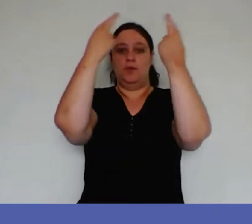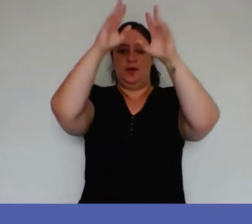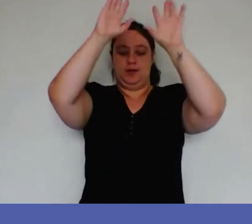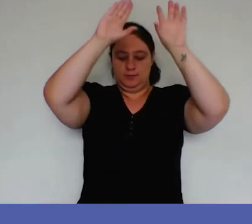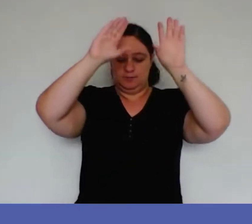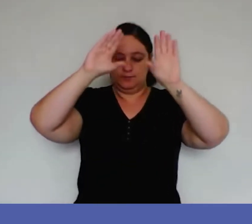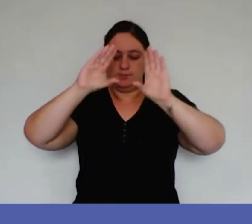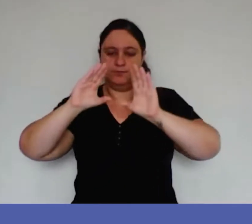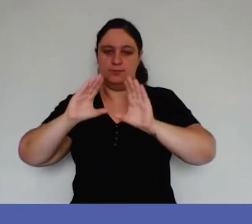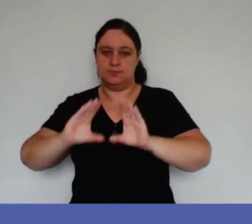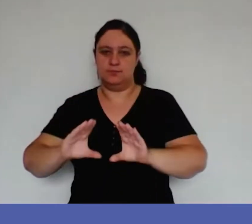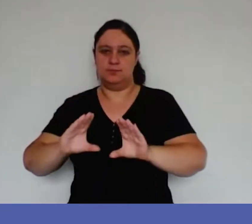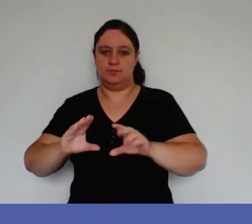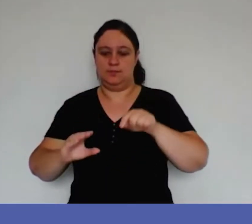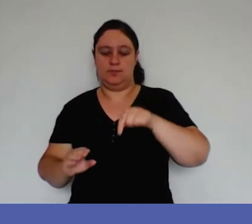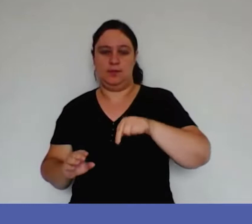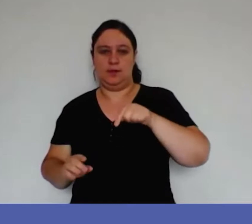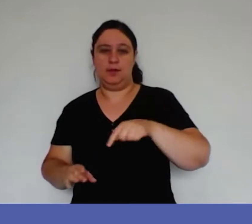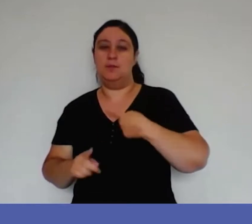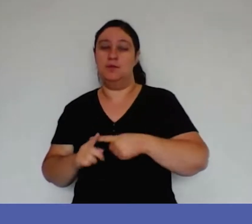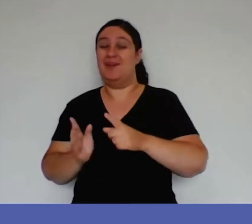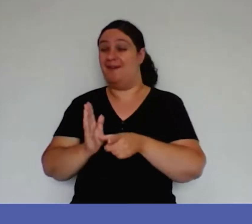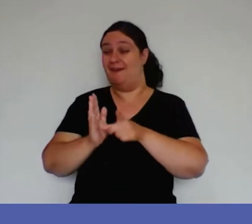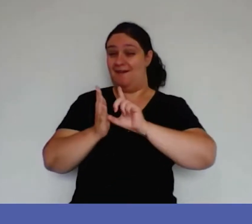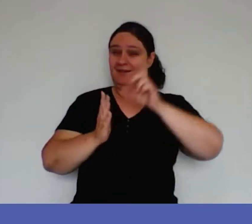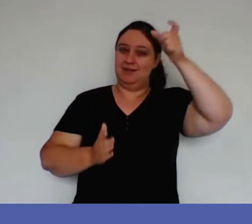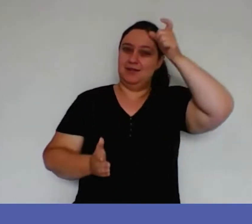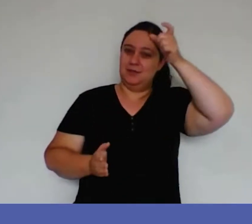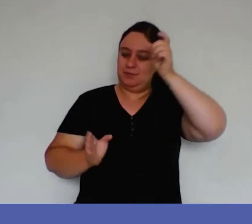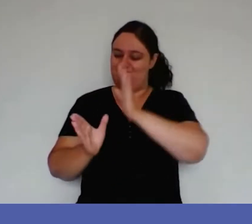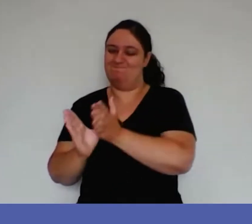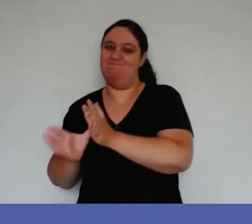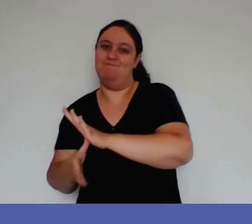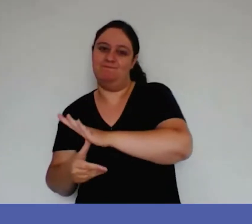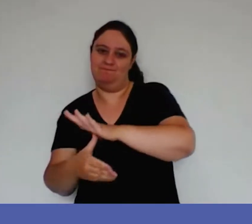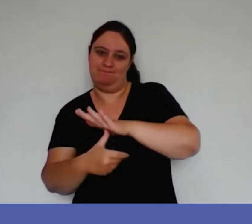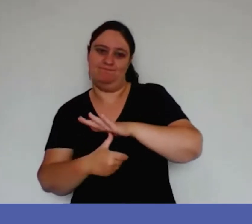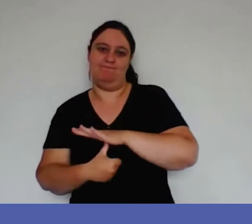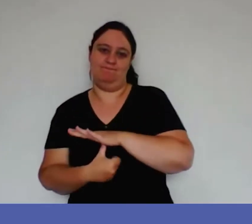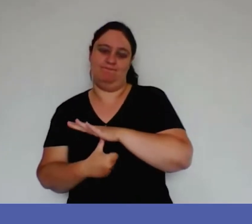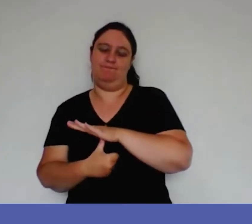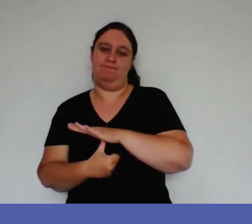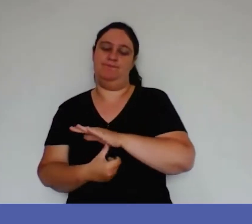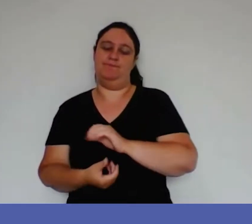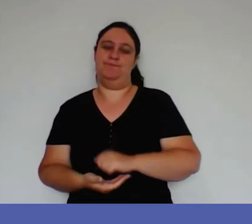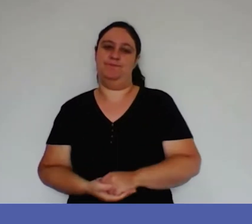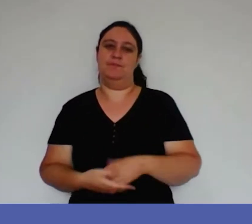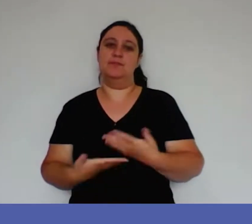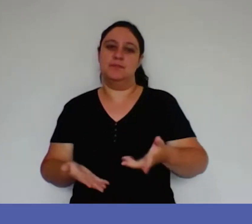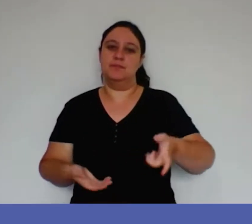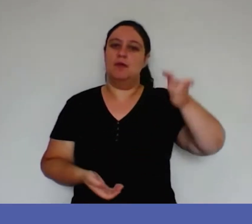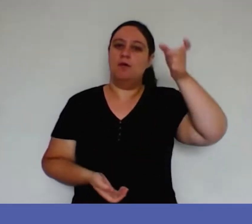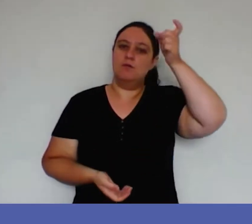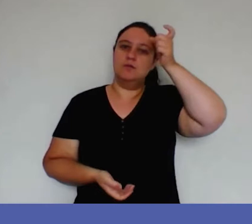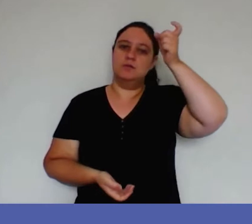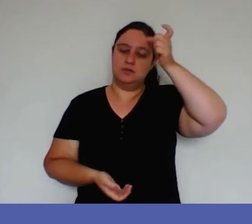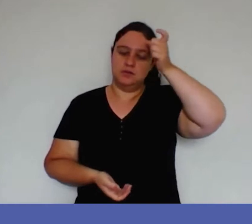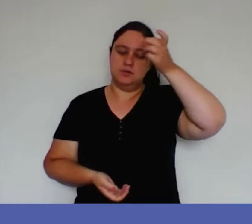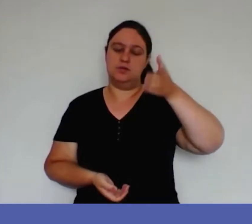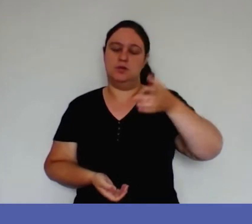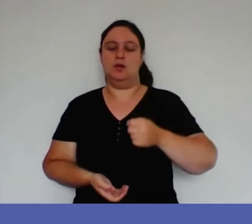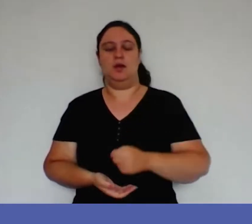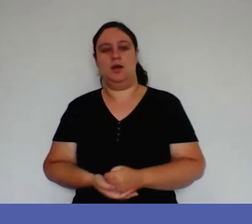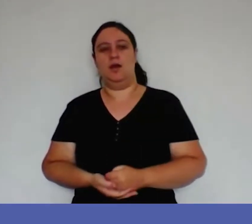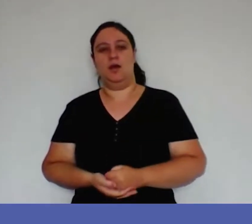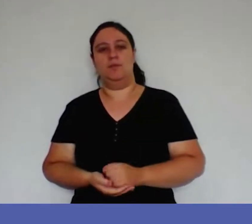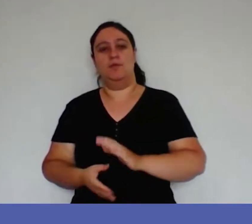foi usurpado pelo inimigo de Deus, Satanás. O diabo, ele tomou